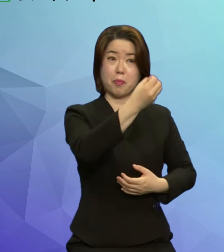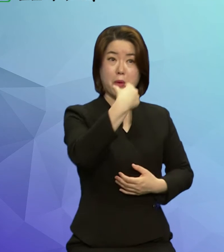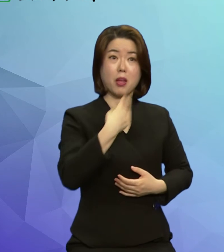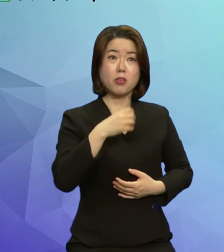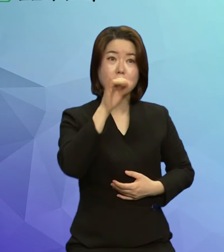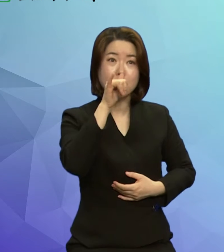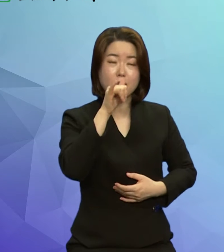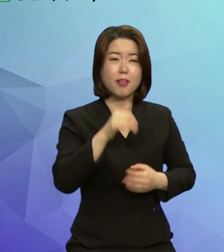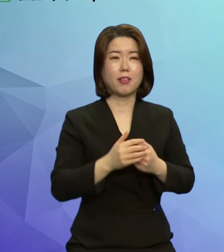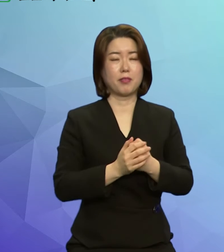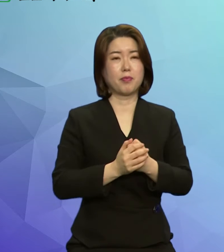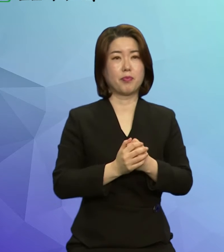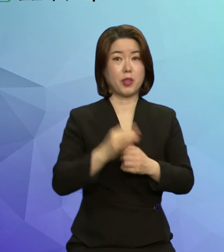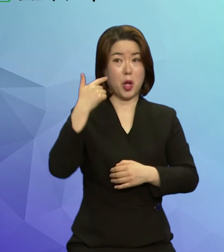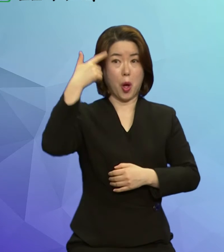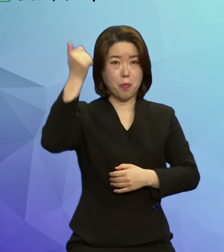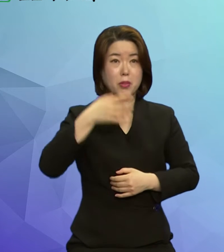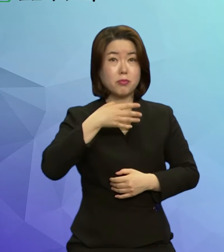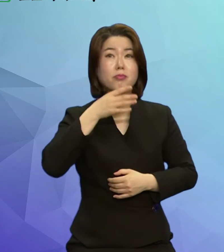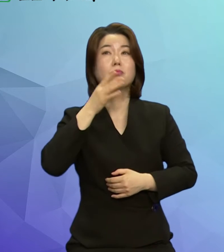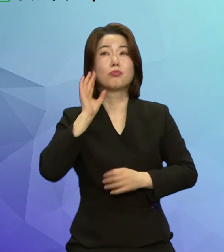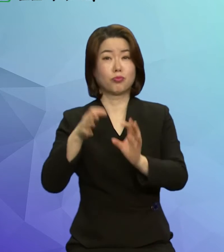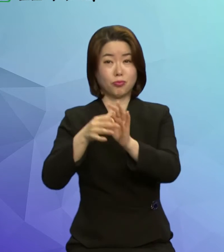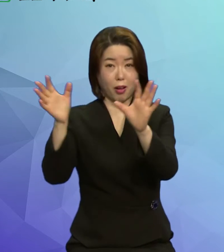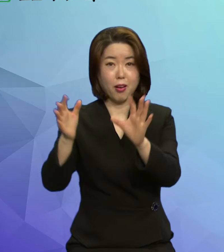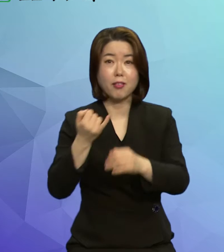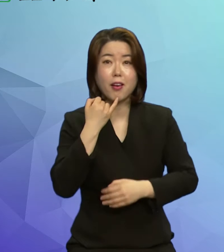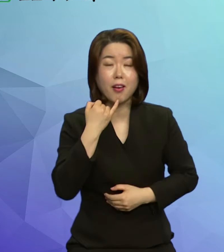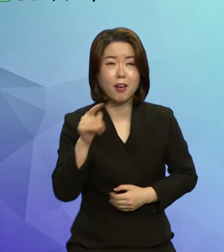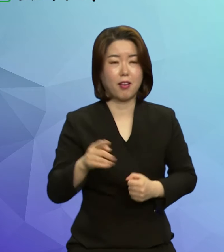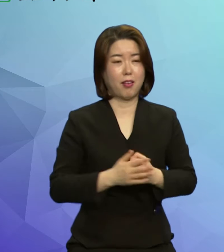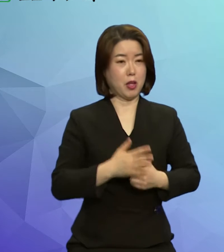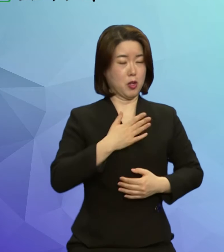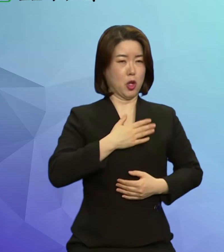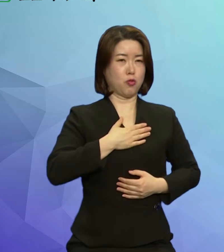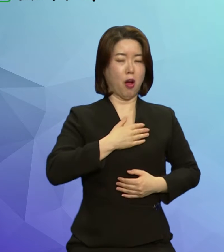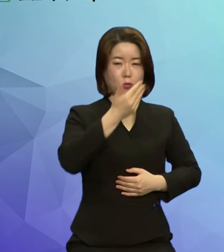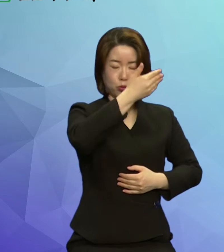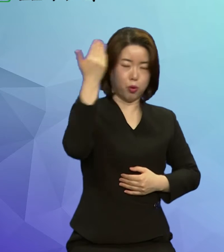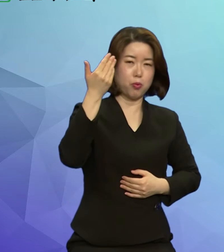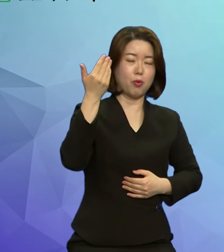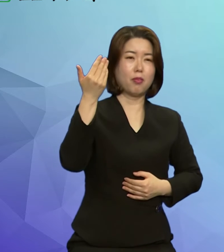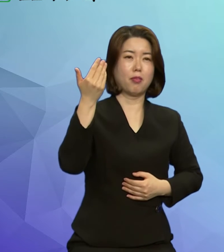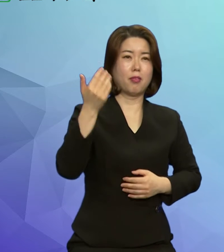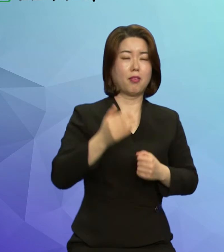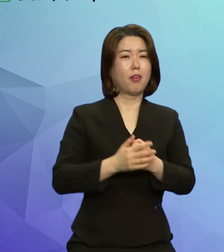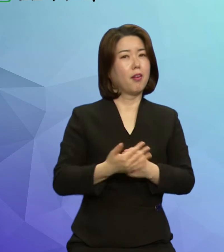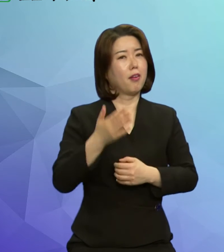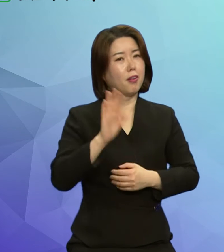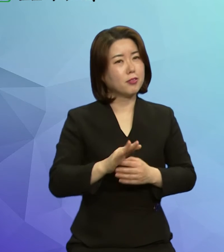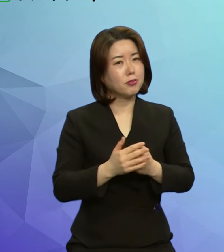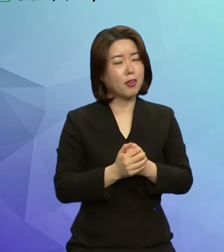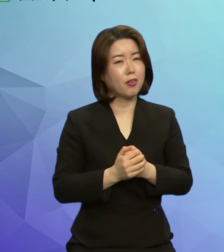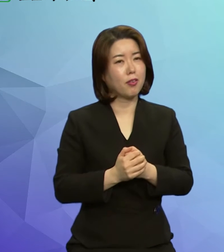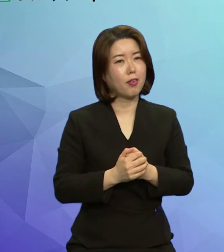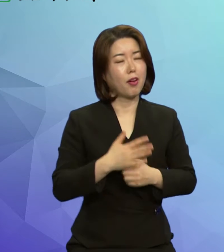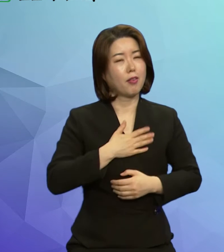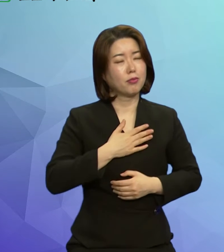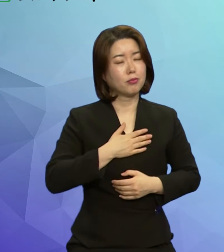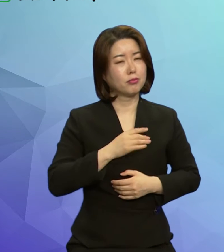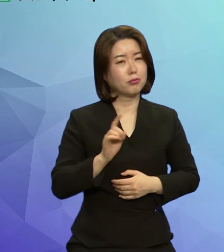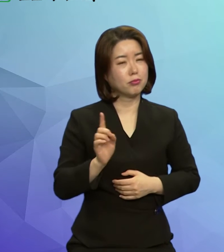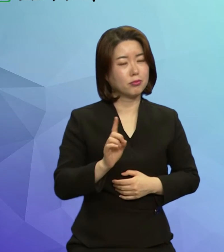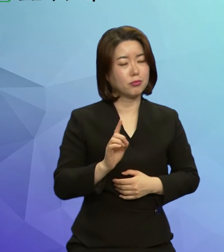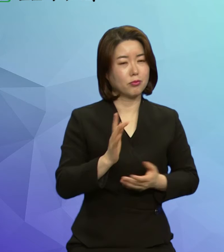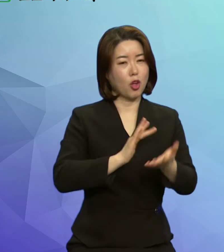하더라고요. 목사님은 이미 나이 늙어서 상관없지만 자기는 젊대. 그런데